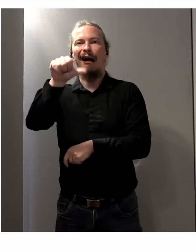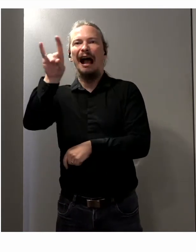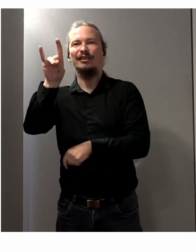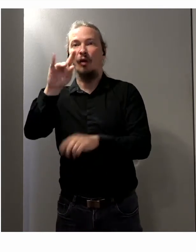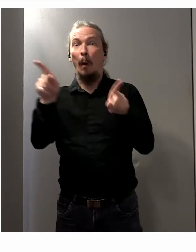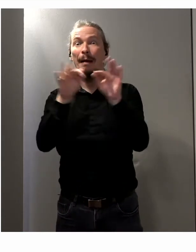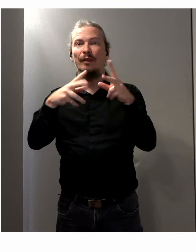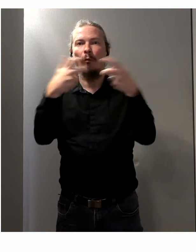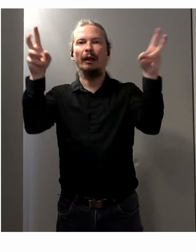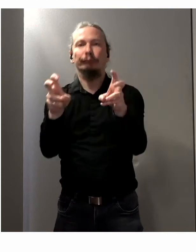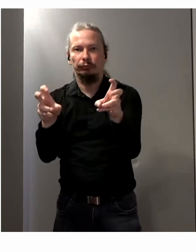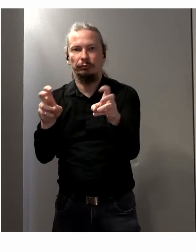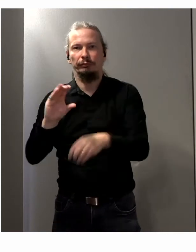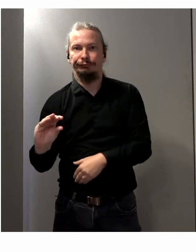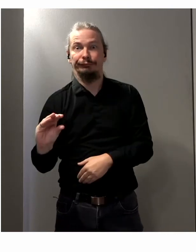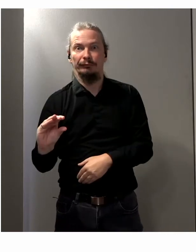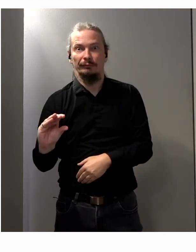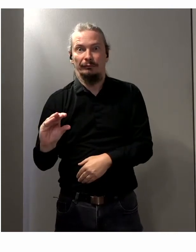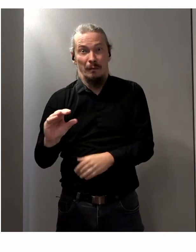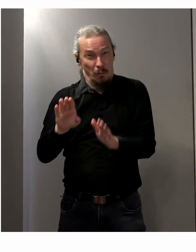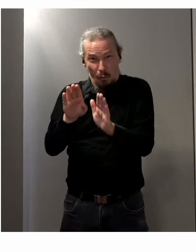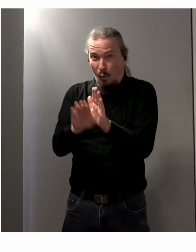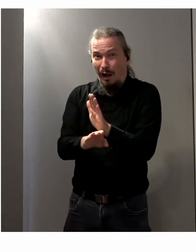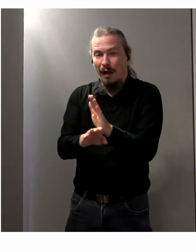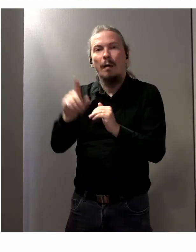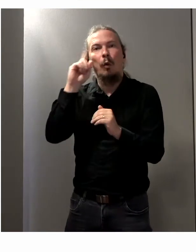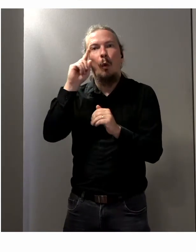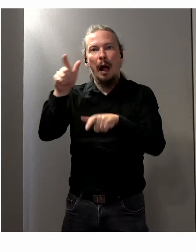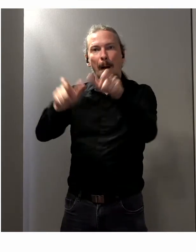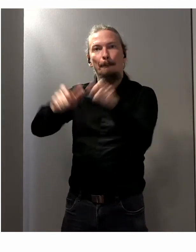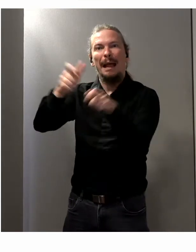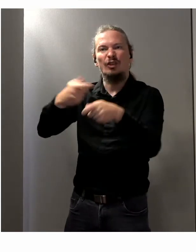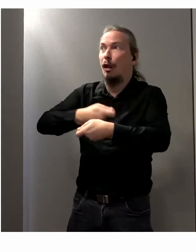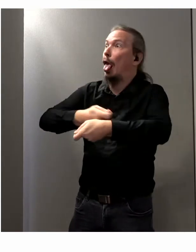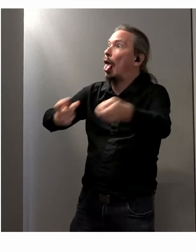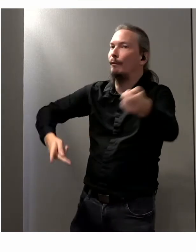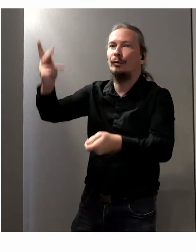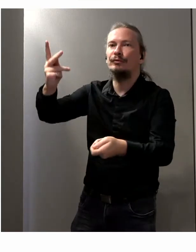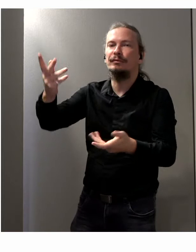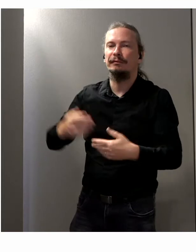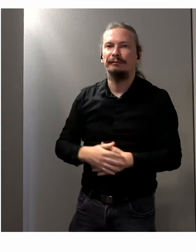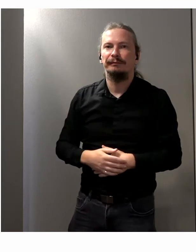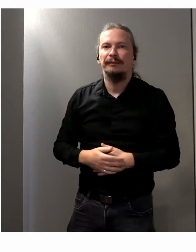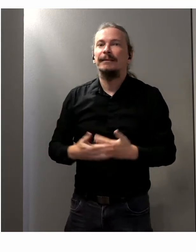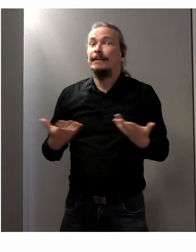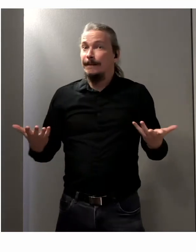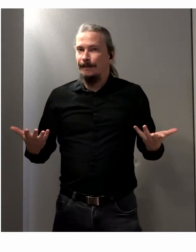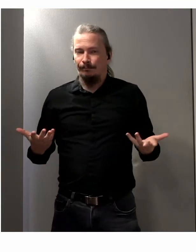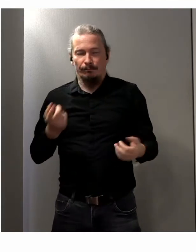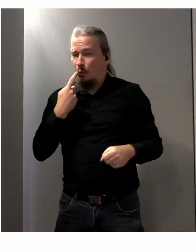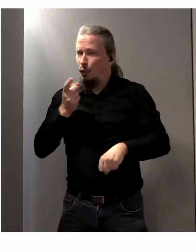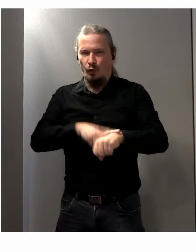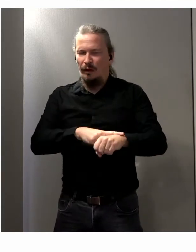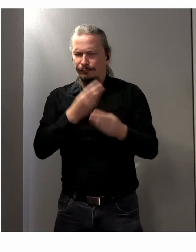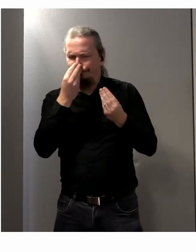ou du moins, une diminution du montant parce qu'un plus grand nombre d'attributaires. Donc on voyait bien que dès